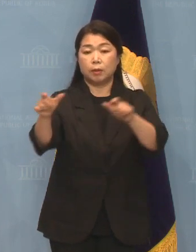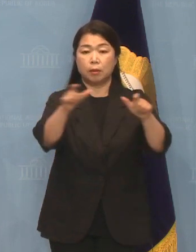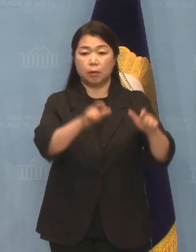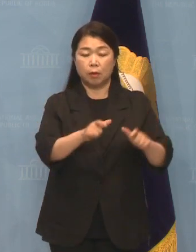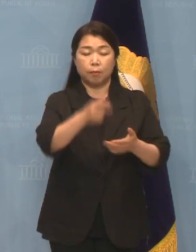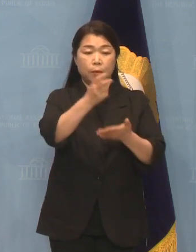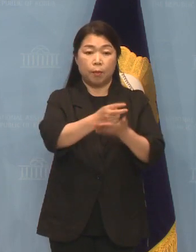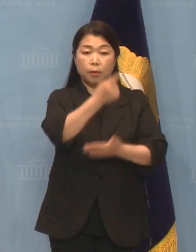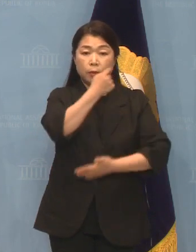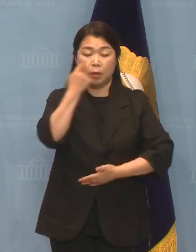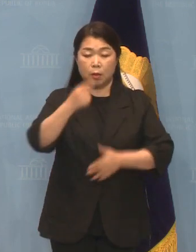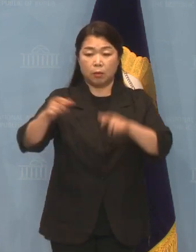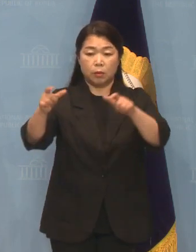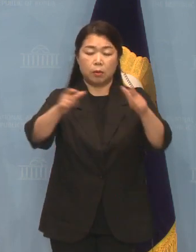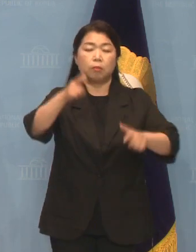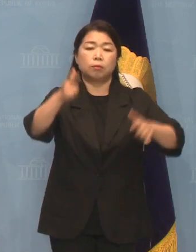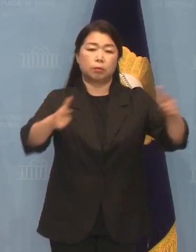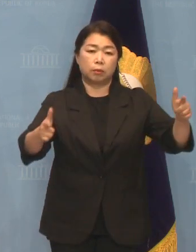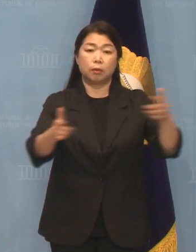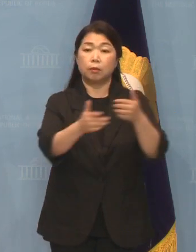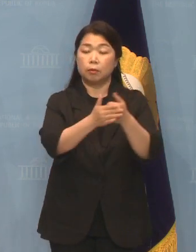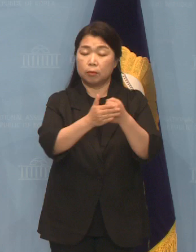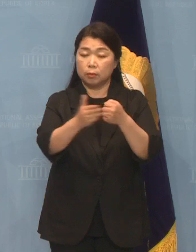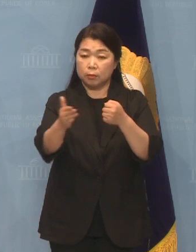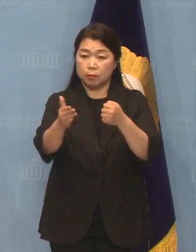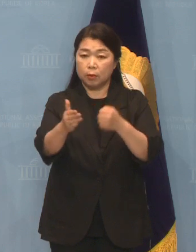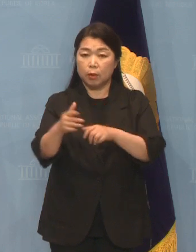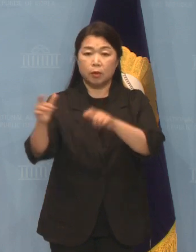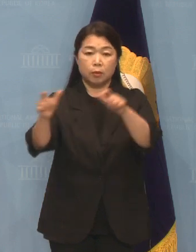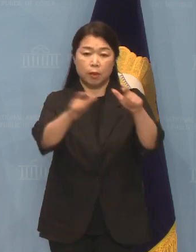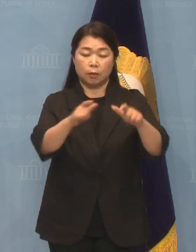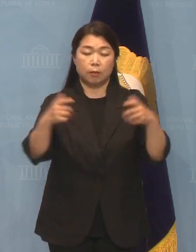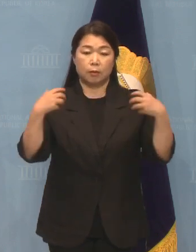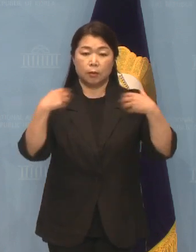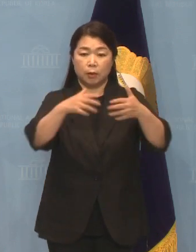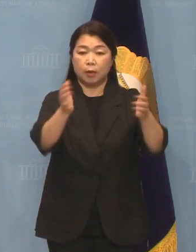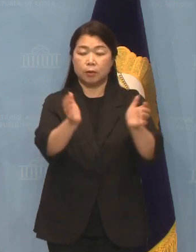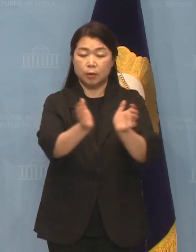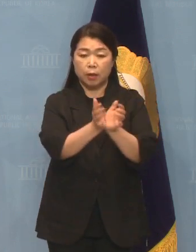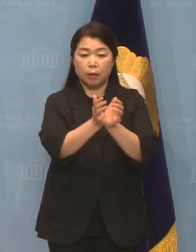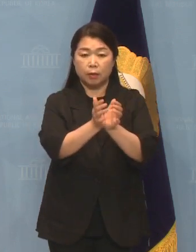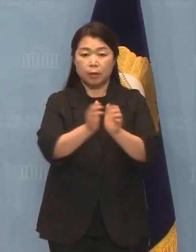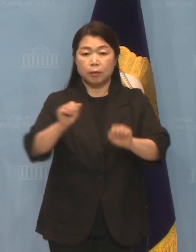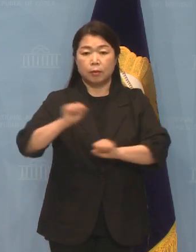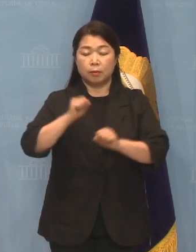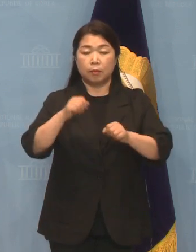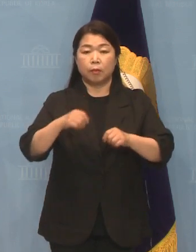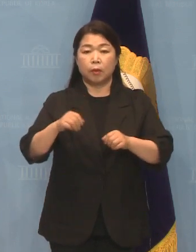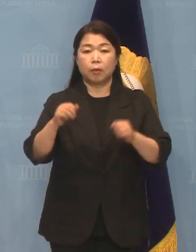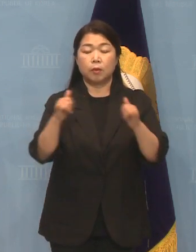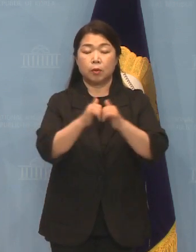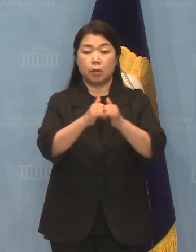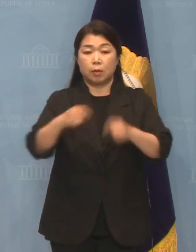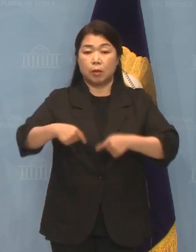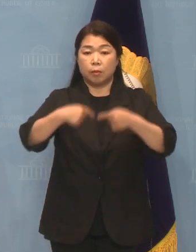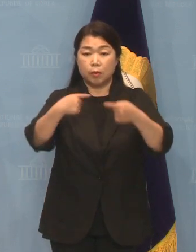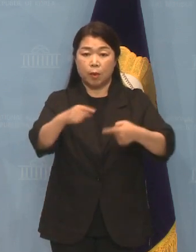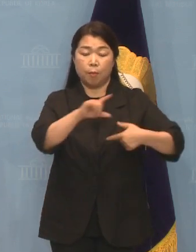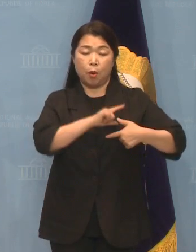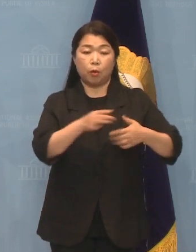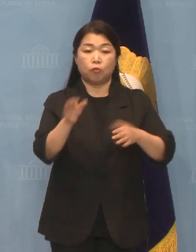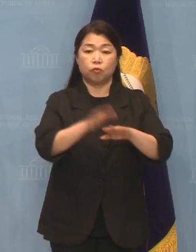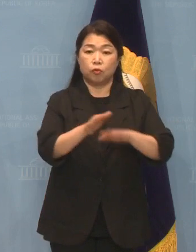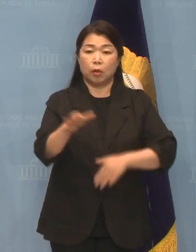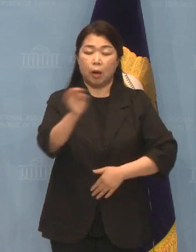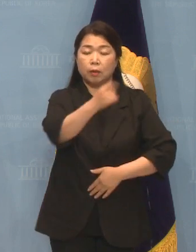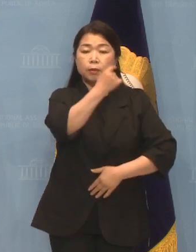근거하여 지역별로 상이하게 지급됨에 따라서 지방자치단체의 참전 명예수당 지급 근거와